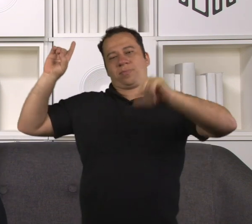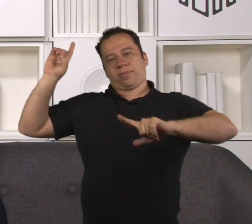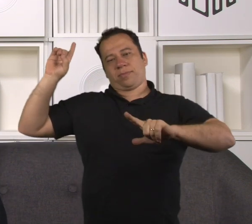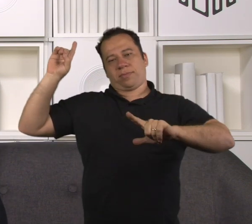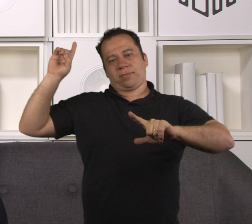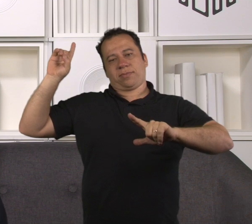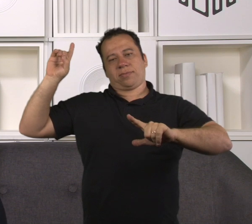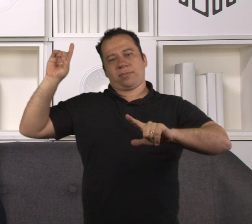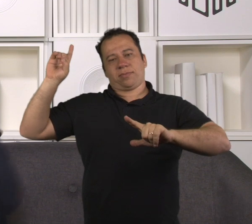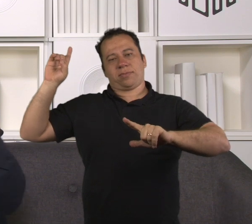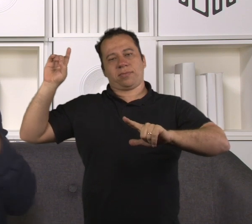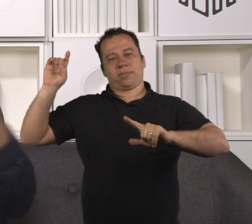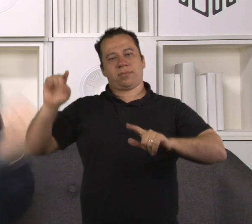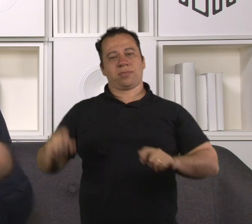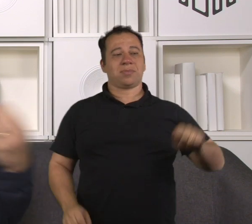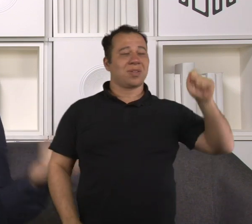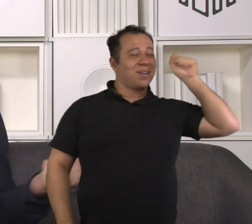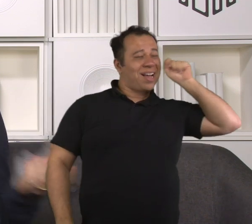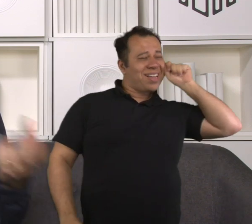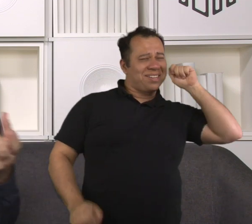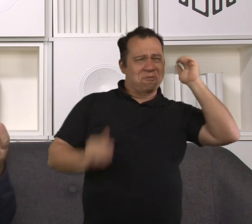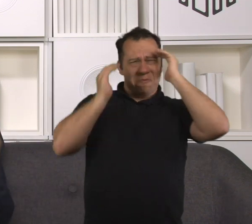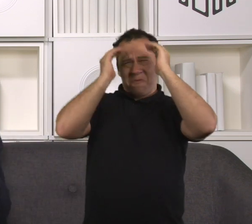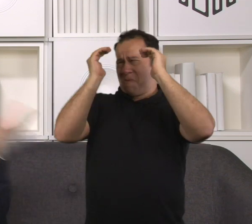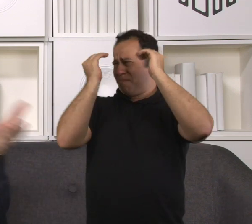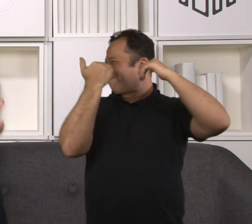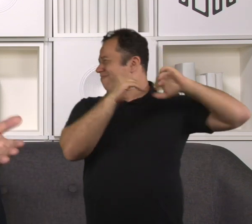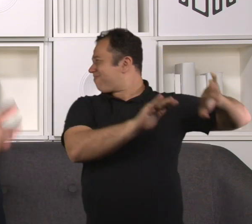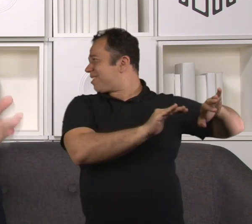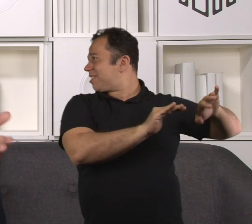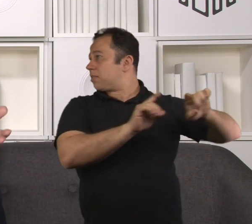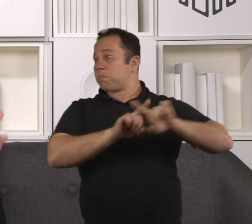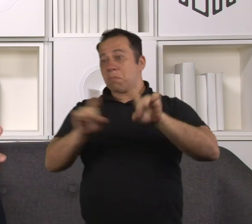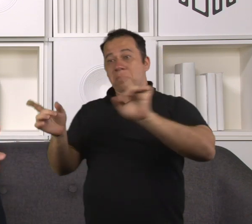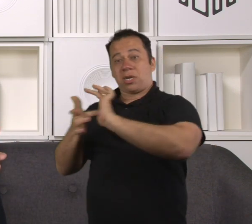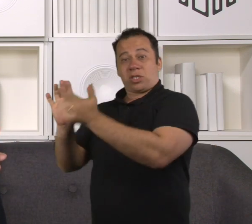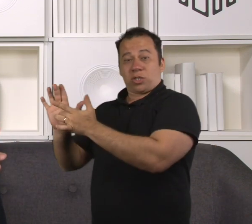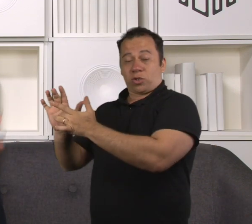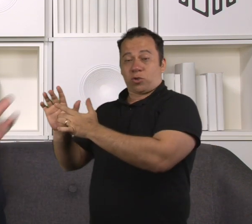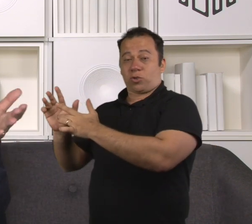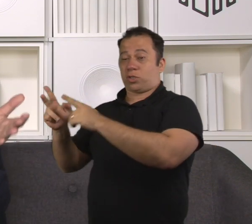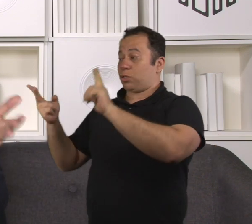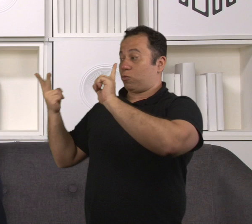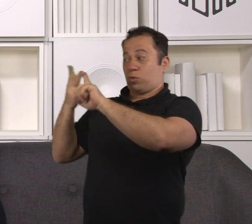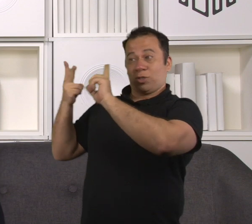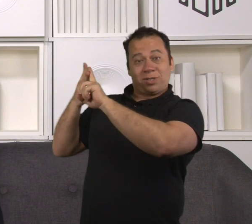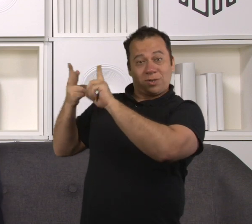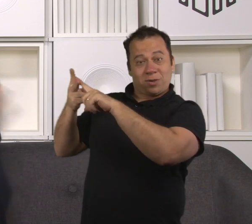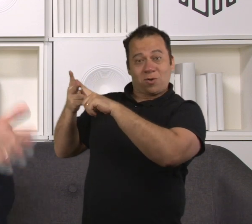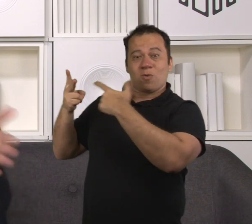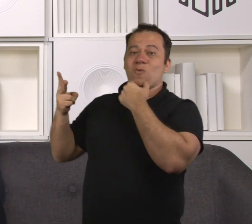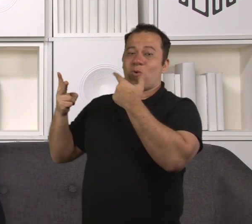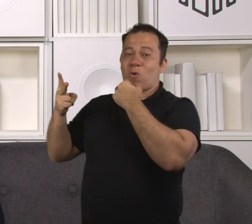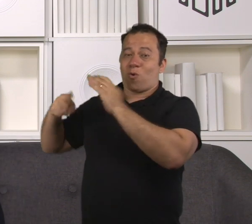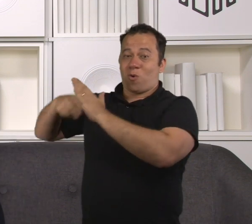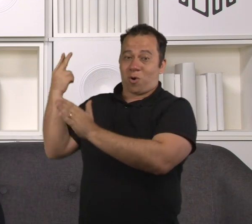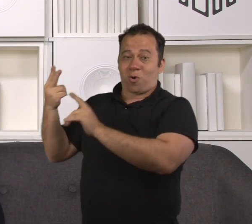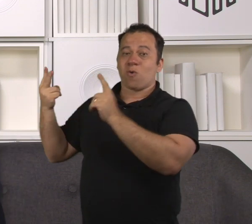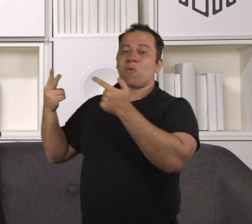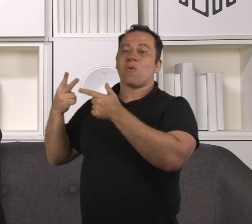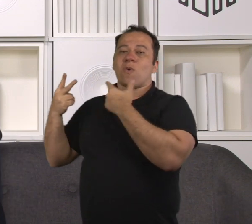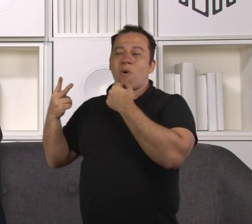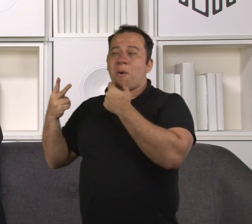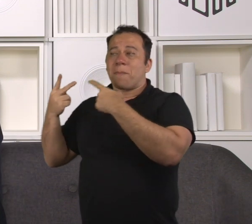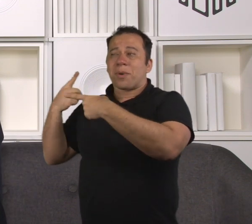foi obediente, enquanto o Adão é o Adão desobediente. Por isso que Paulo chama Jesus de o segundo homem e o último